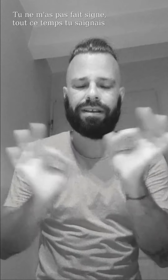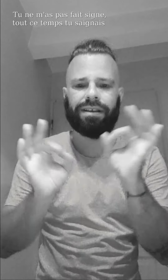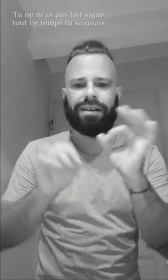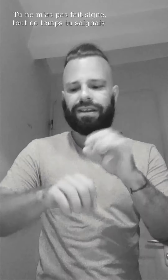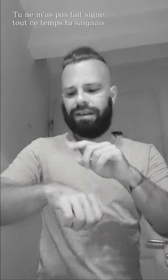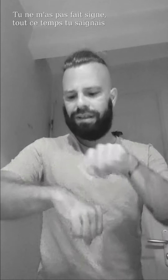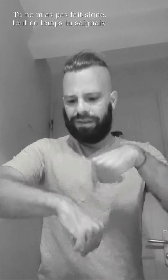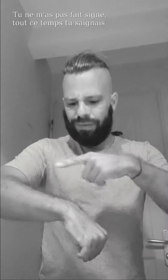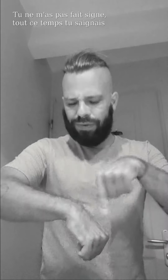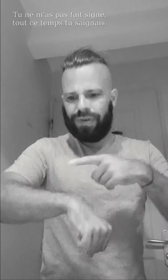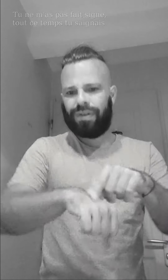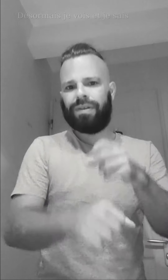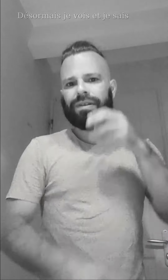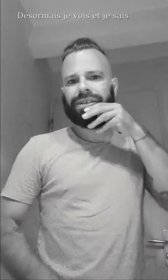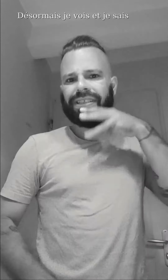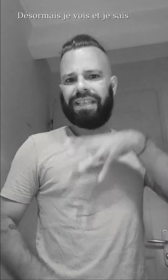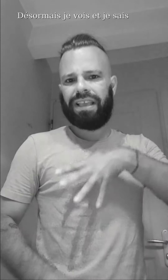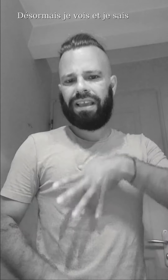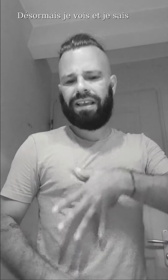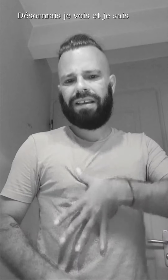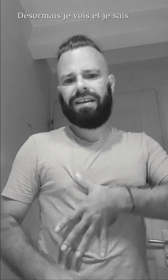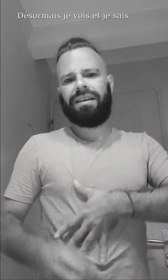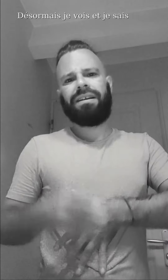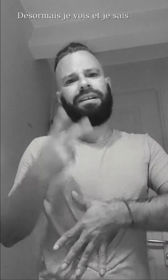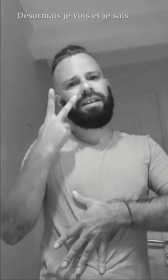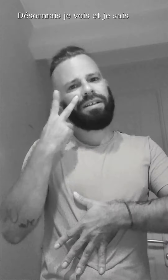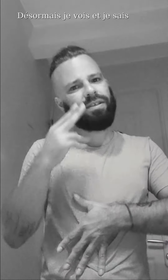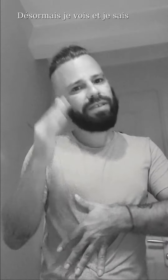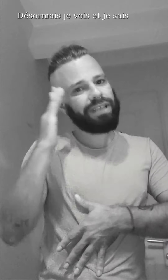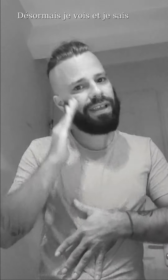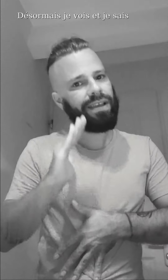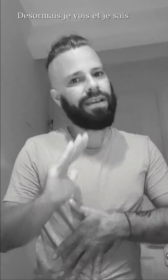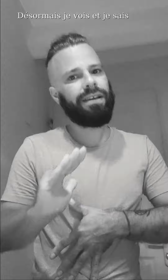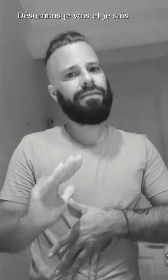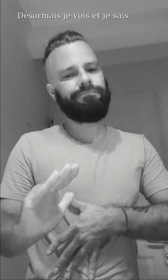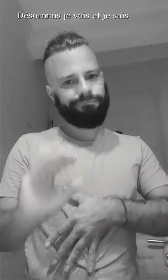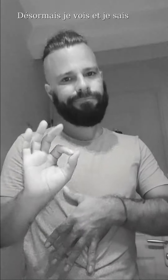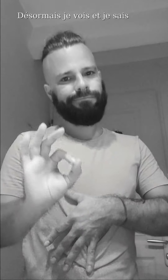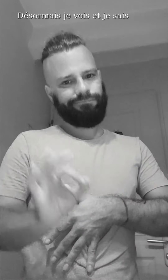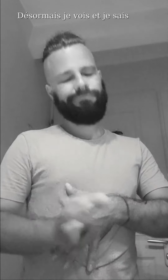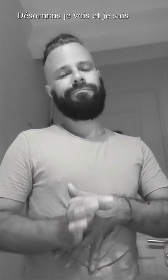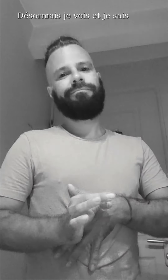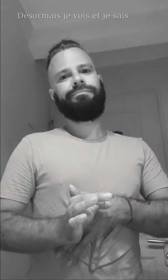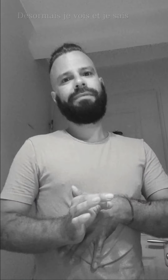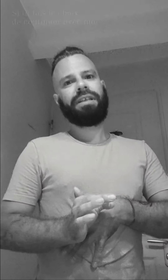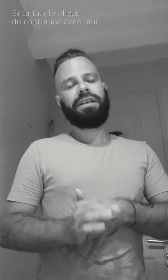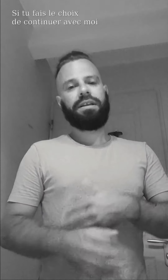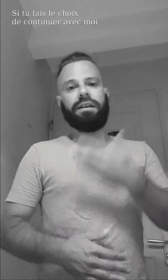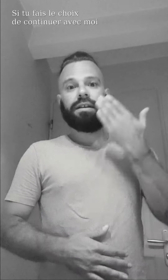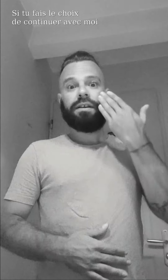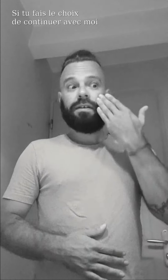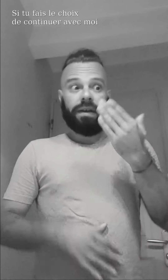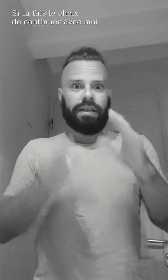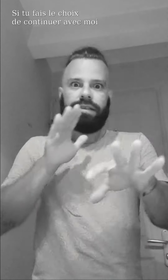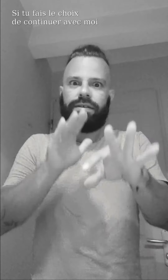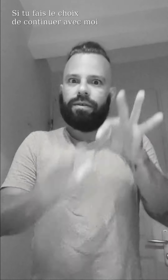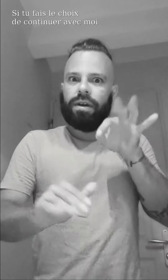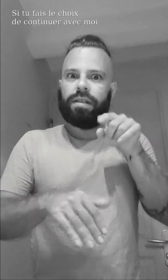tu saignais. Désormais je vois et je sais. Si tu fais le choix